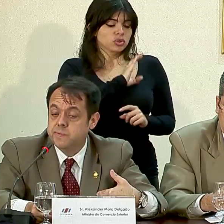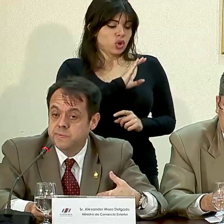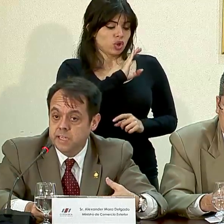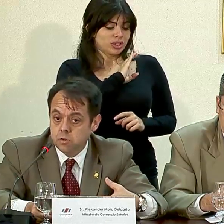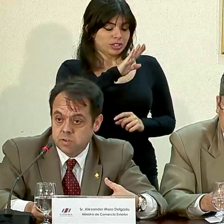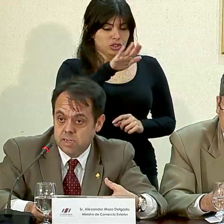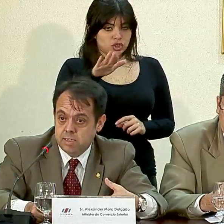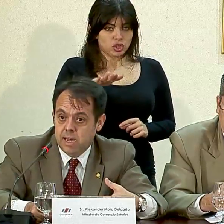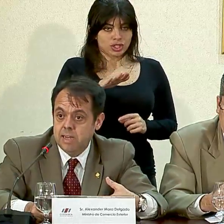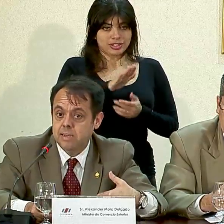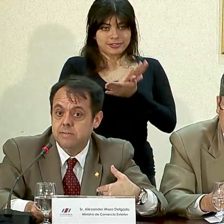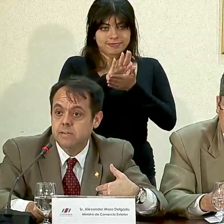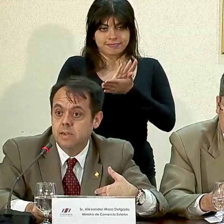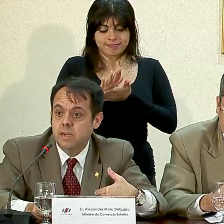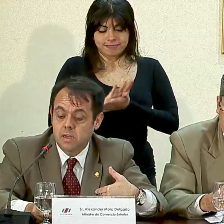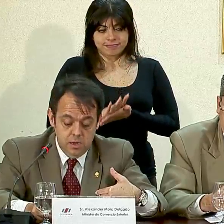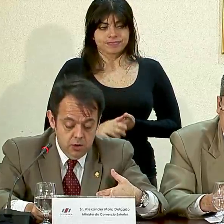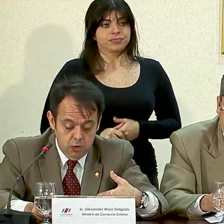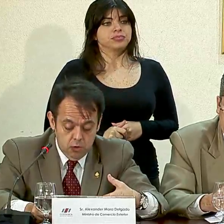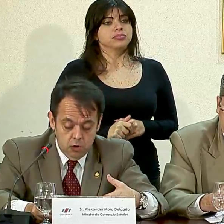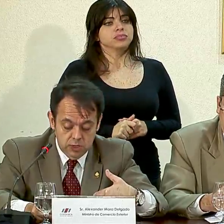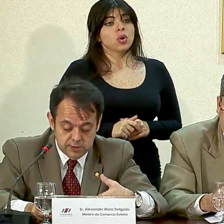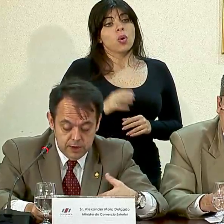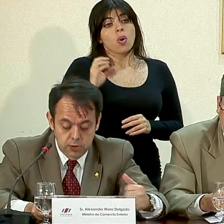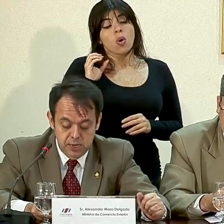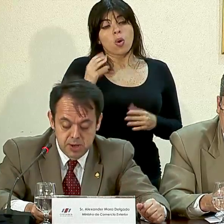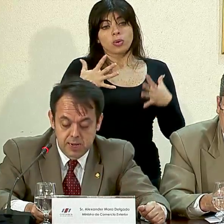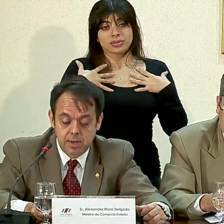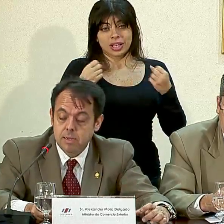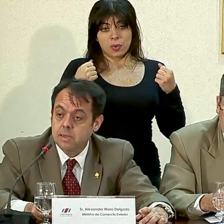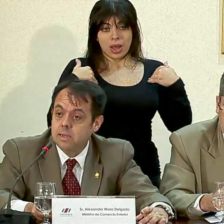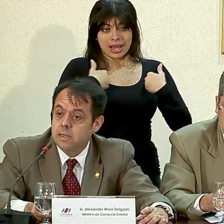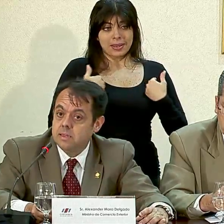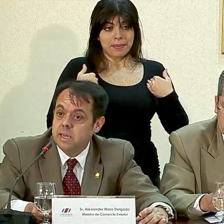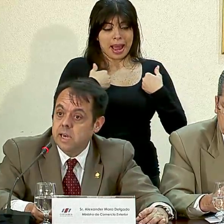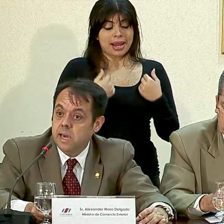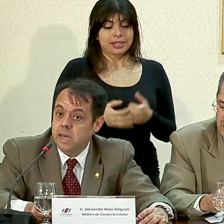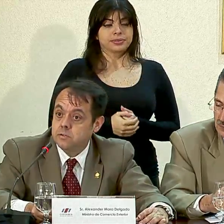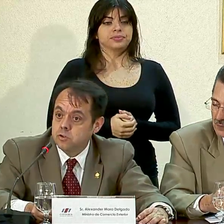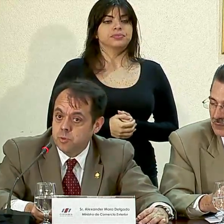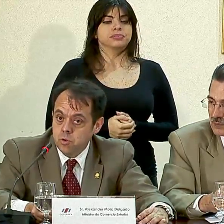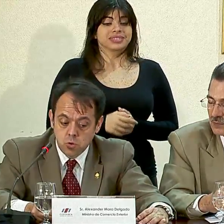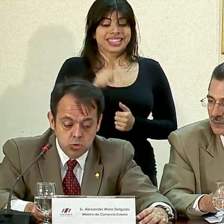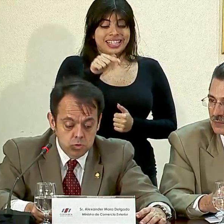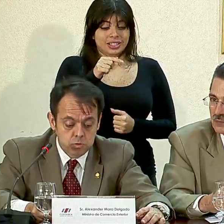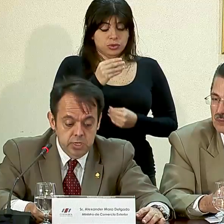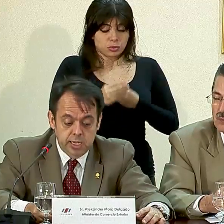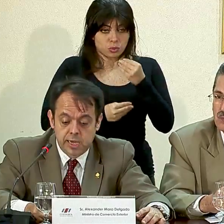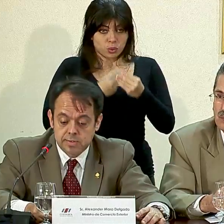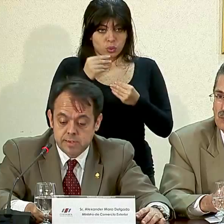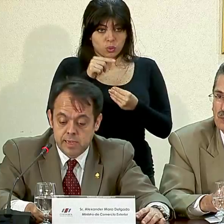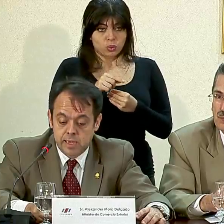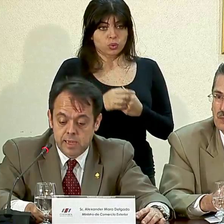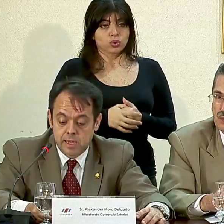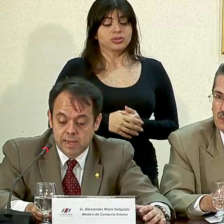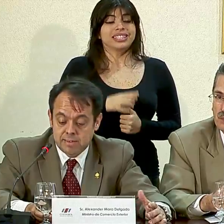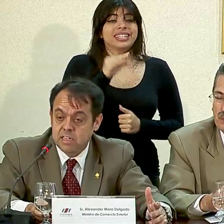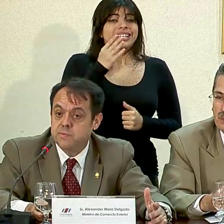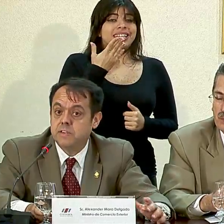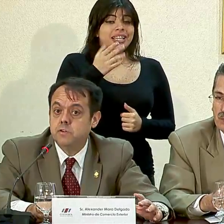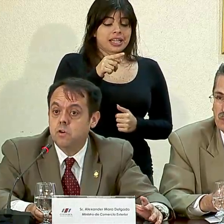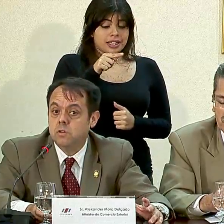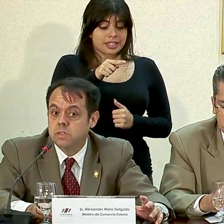condiciones fitosanitarias o de salud animal de estos productos y que